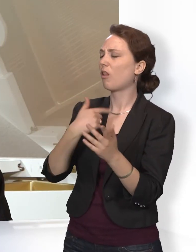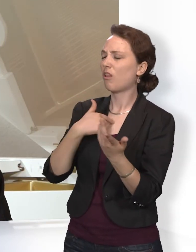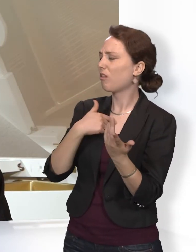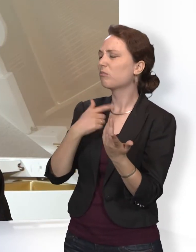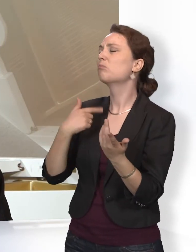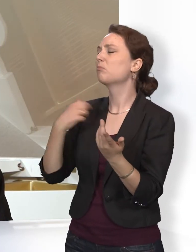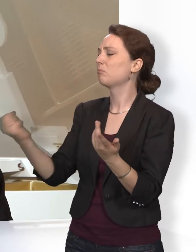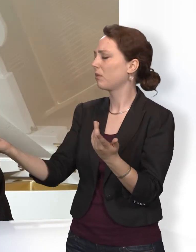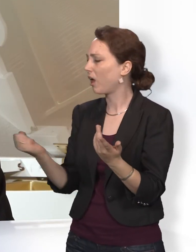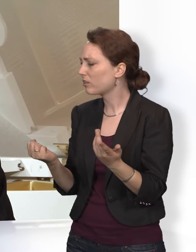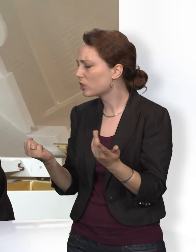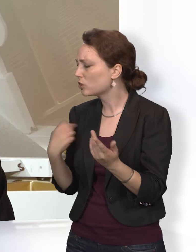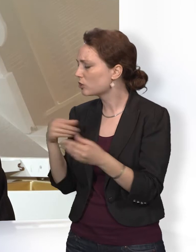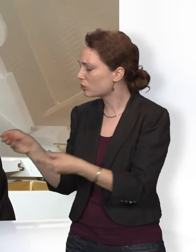auf,